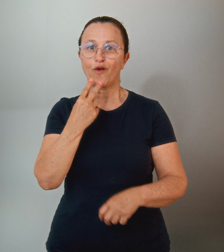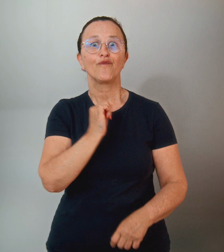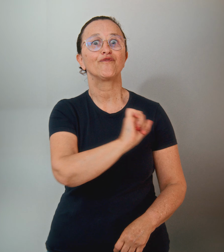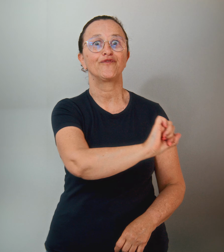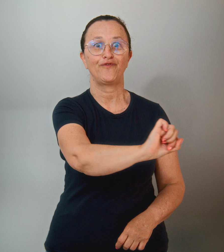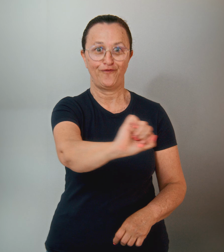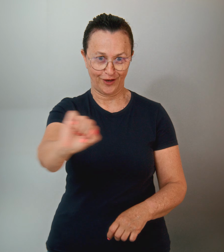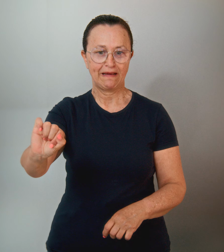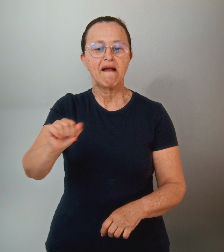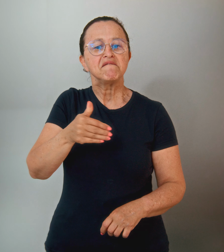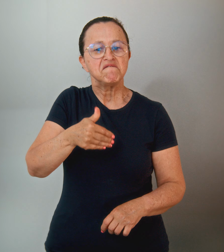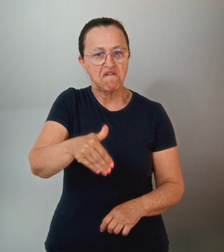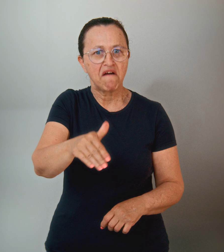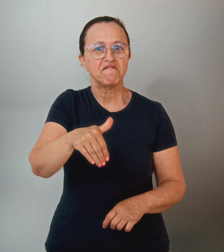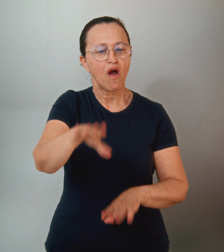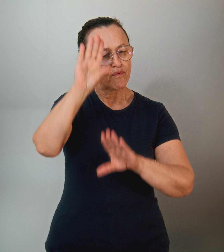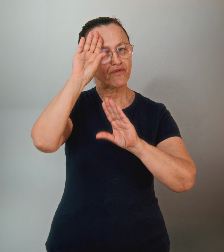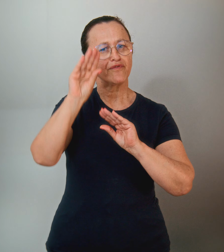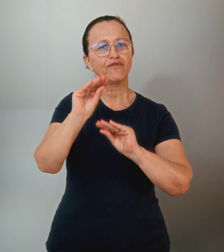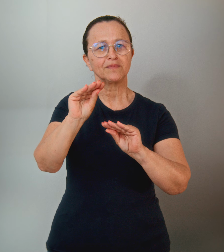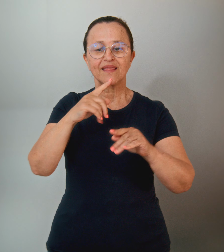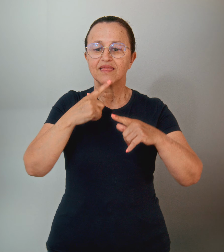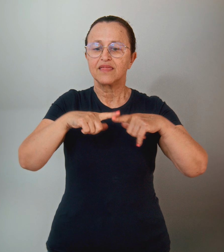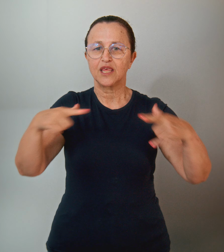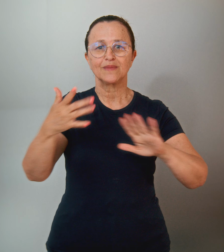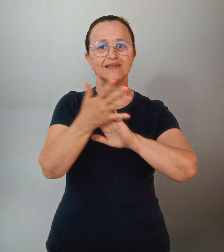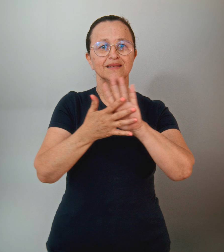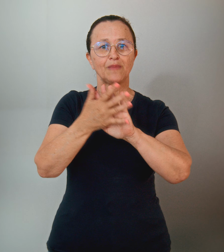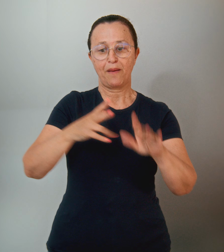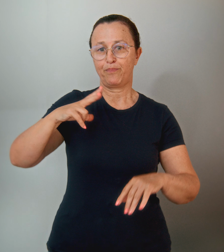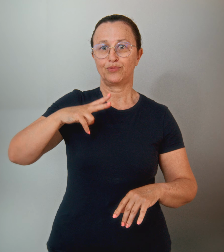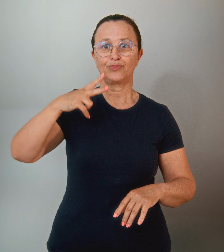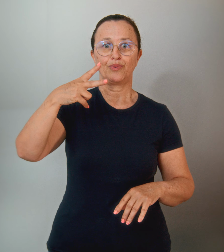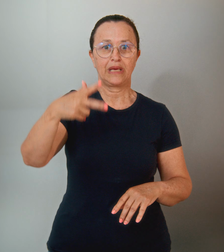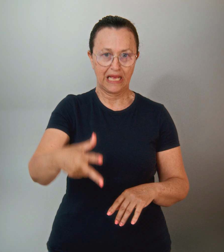portuguesa a alguns funcionários para poderem interagir melhor com os seus passageiros surdos.